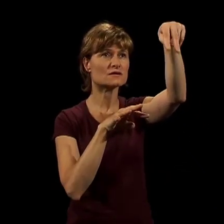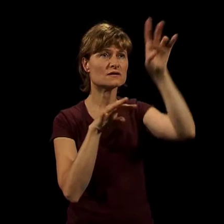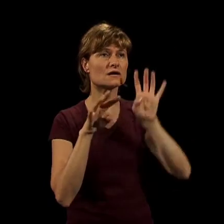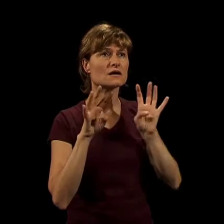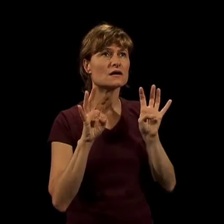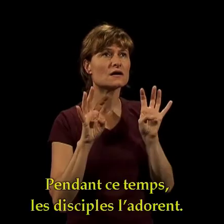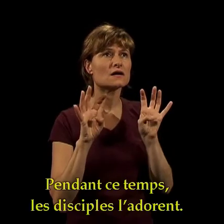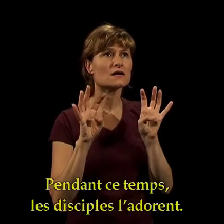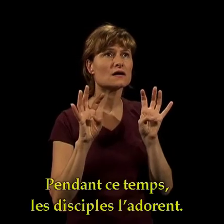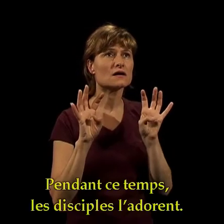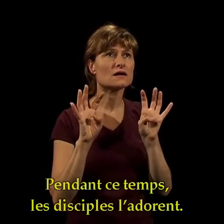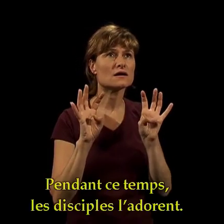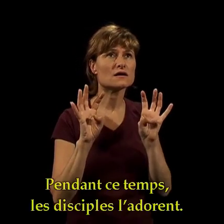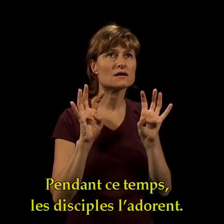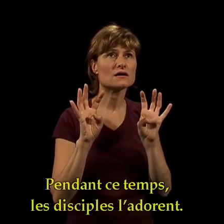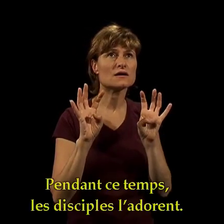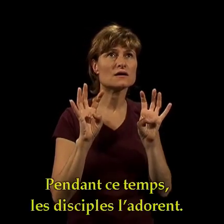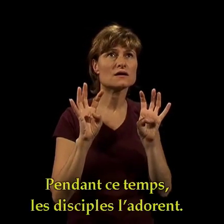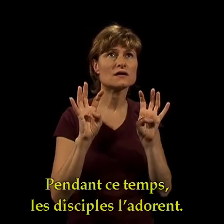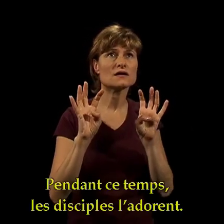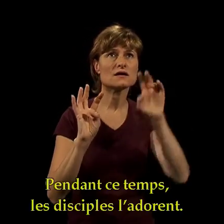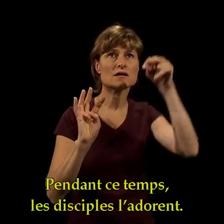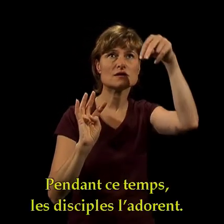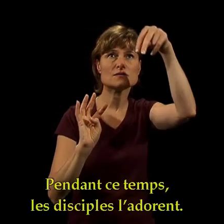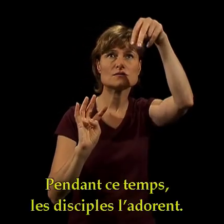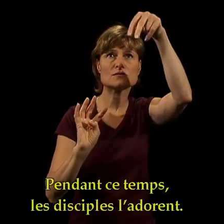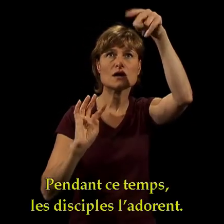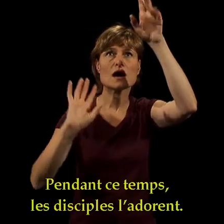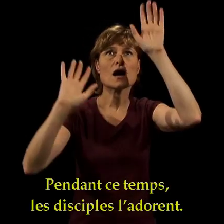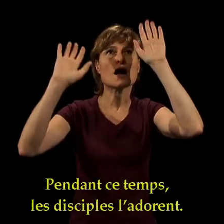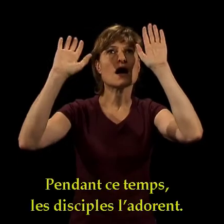de Dieu. Pendant ce temps, les disciples l'adorent.